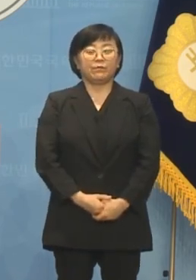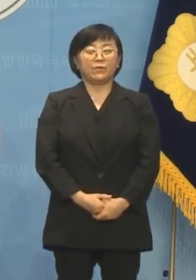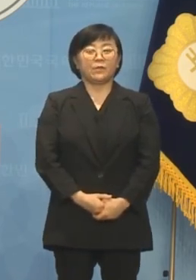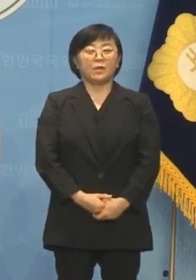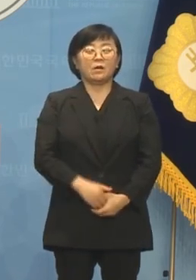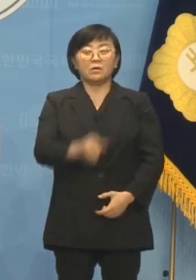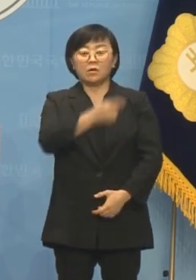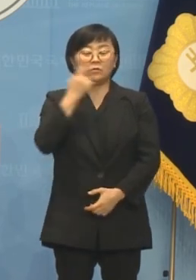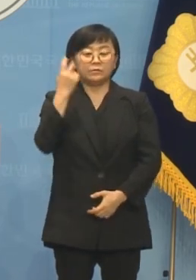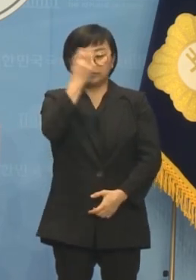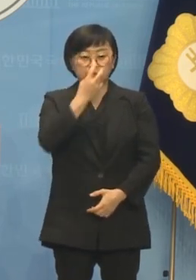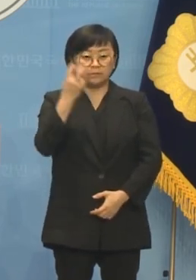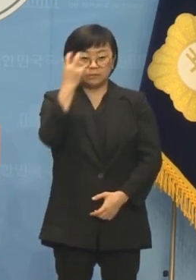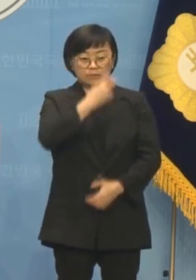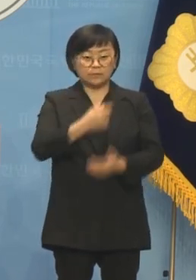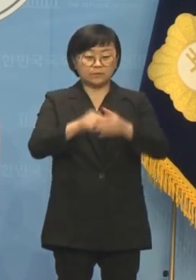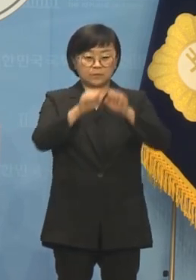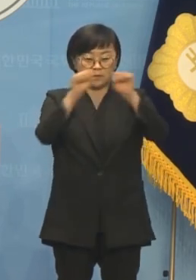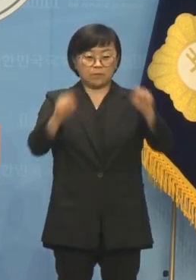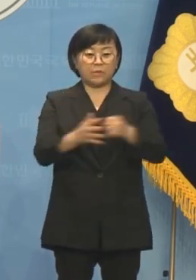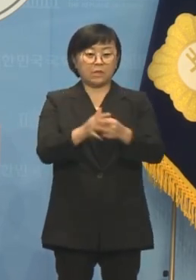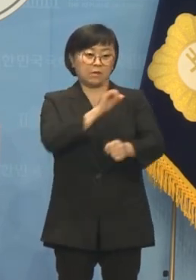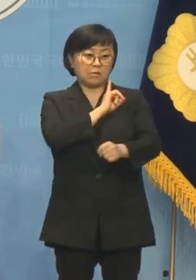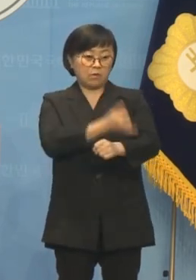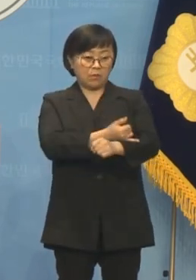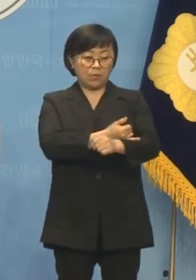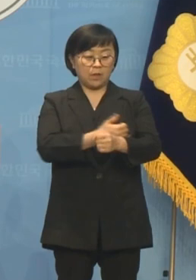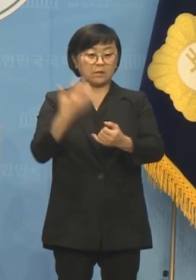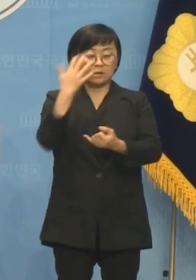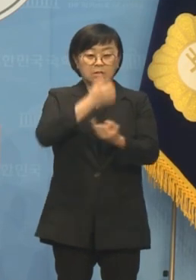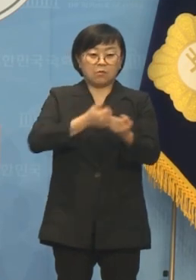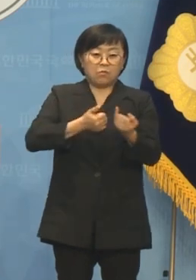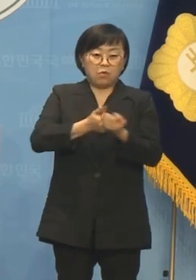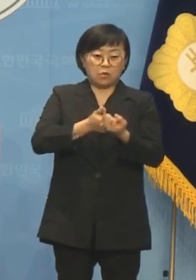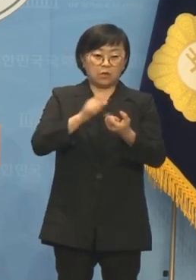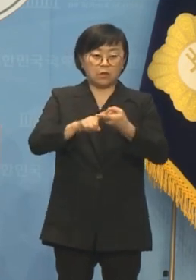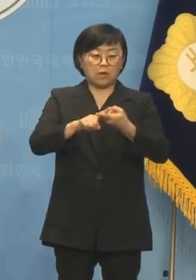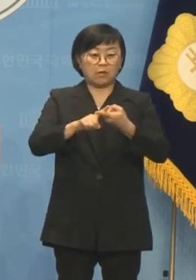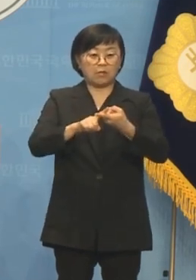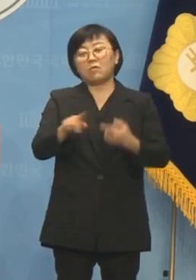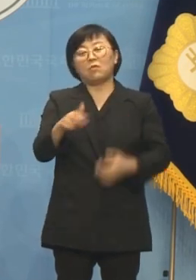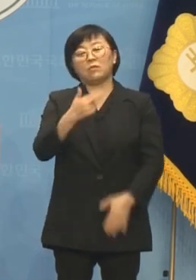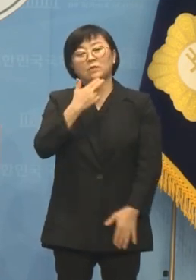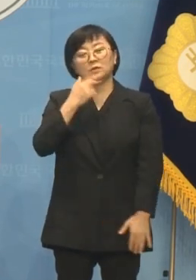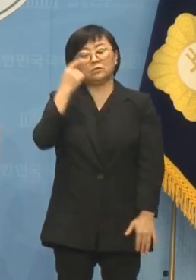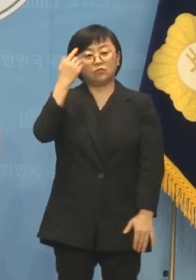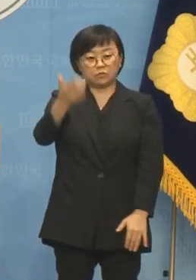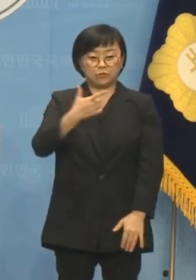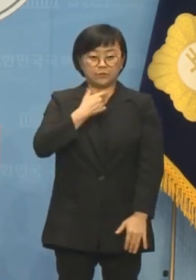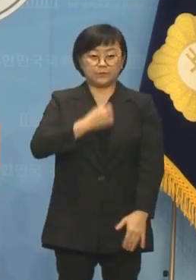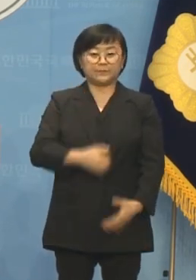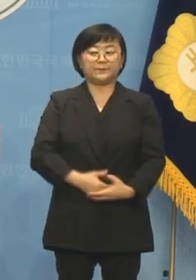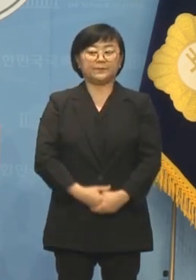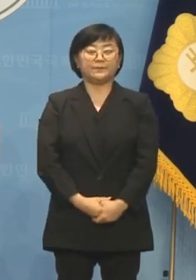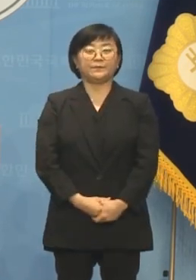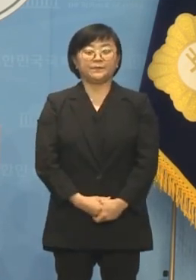더불어민주당 검증 시스템에는 인권이나 성폭력에 대한 항목은 없는지 묻지 않을 수